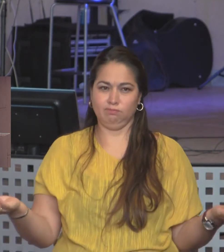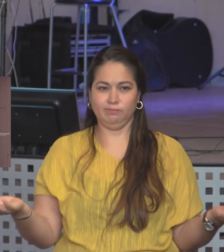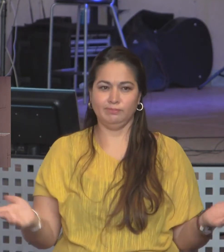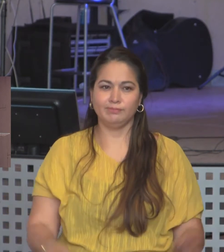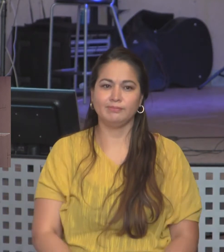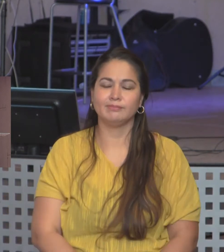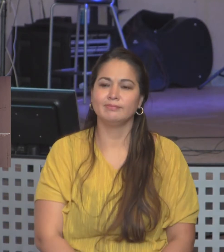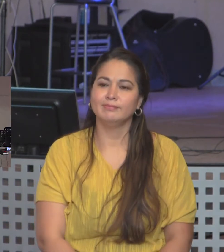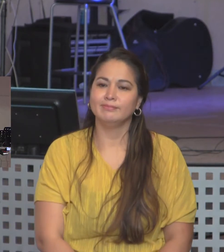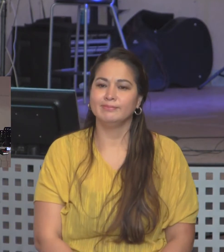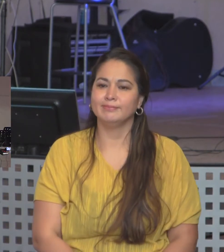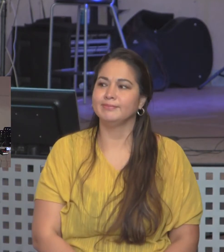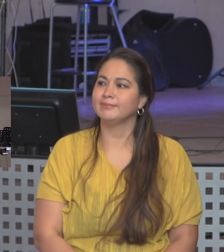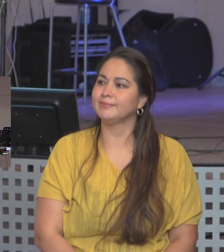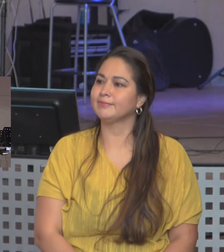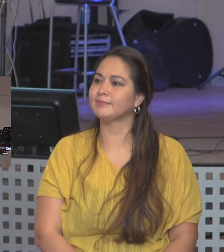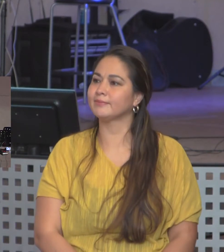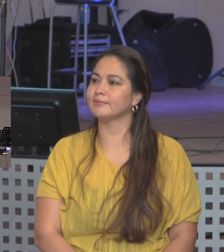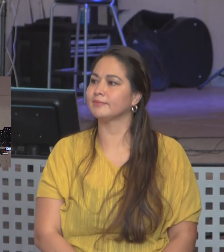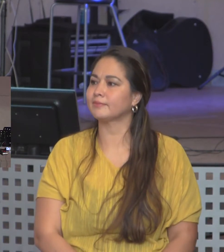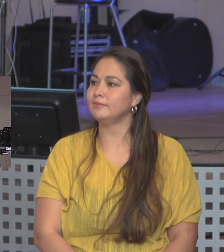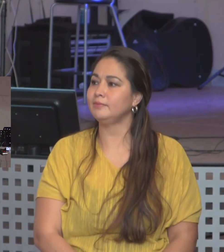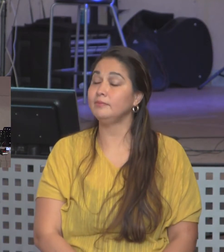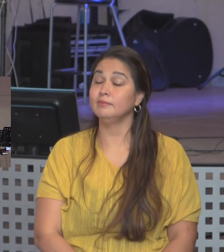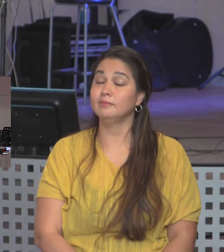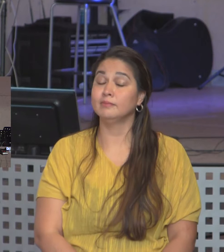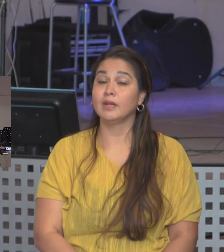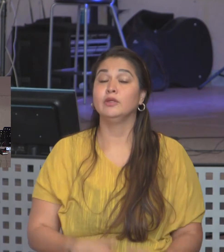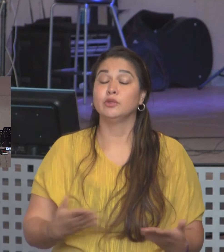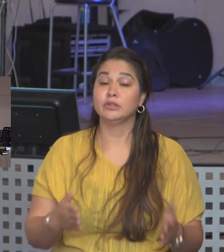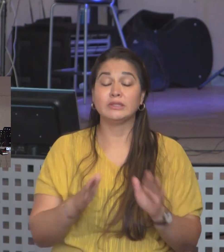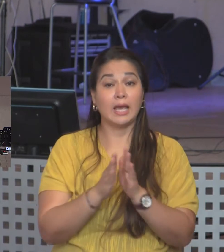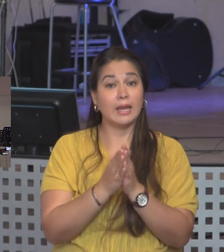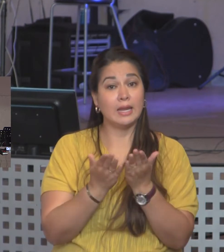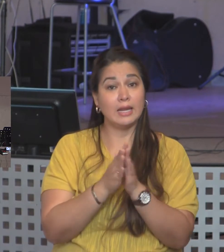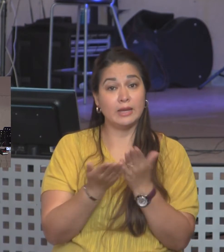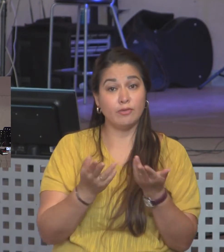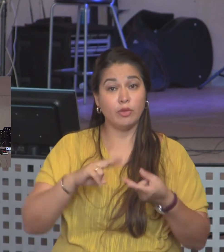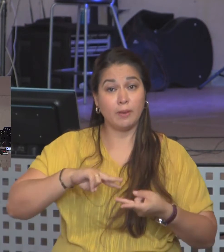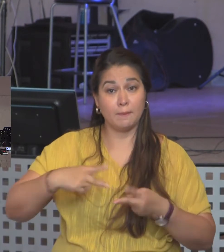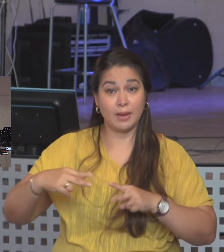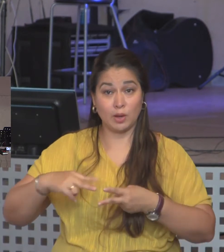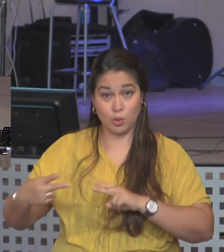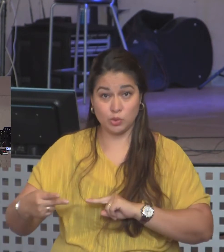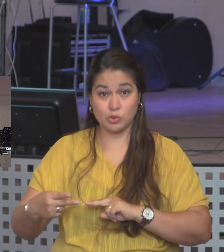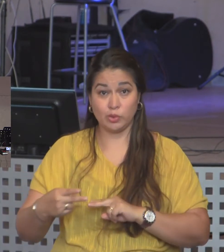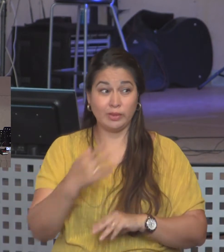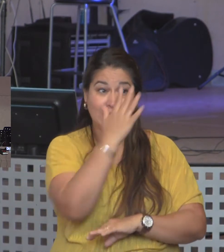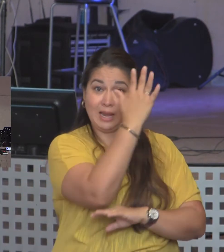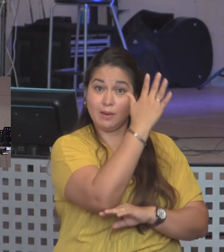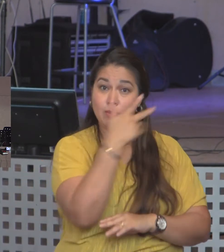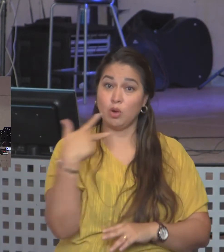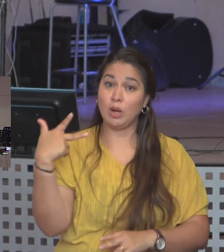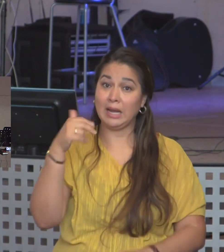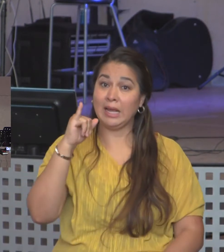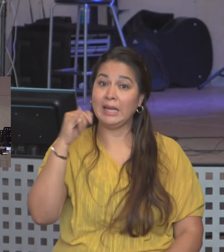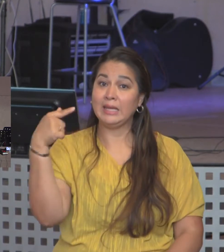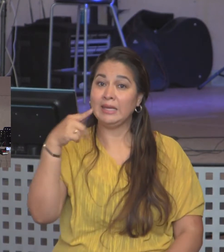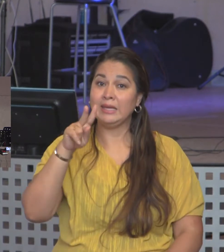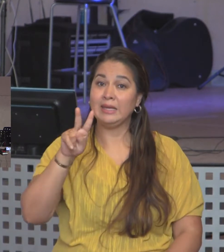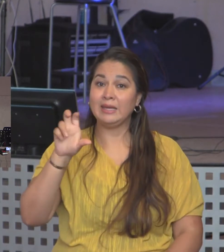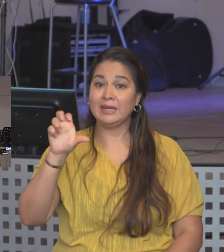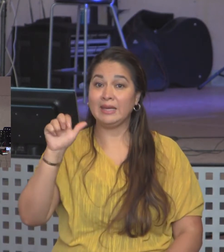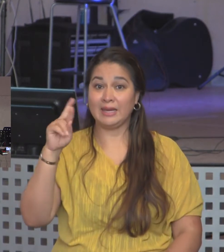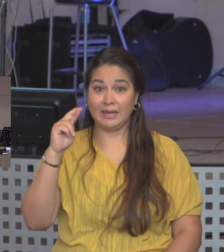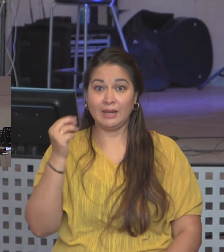Fíjate que en el mismo Evangelio de Marcos, donde está este evento de la higuera, los discípulos se sorprenden de esto